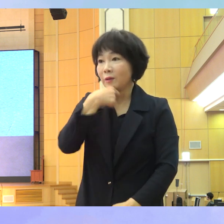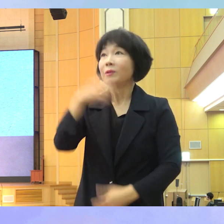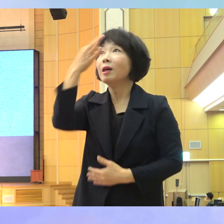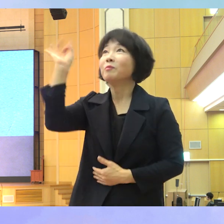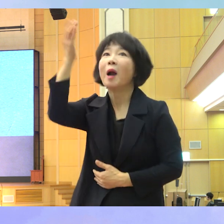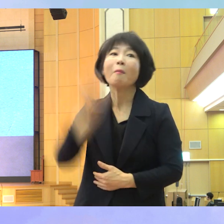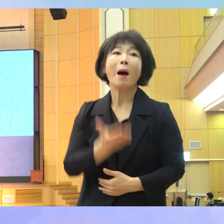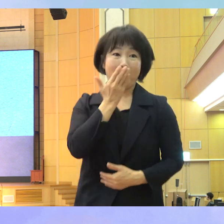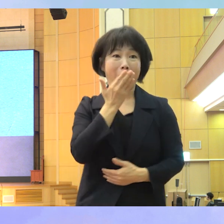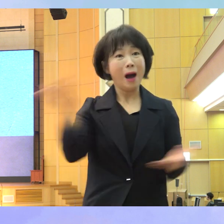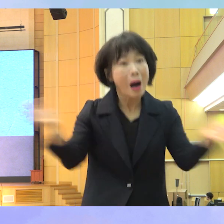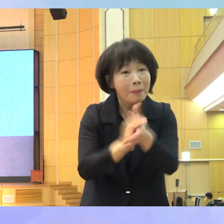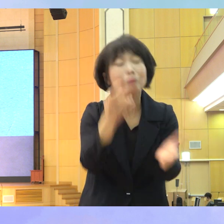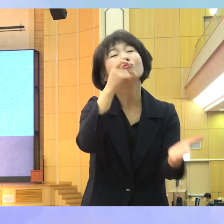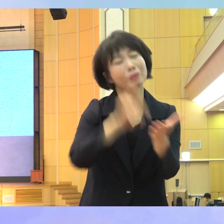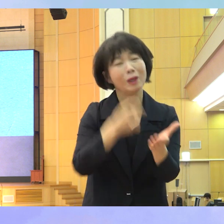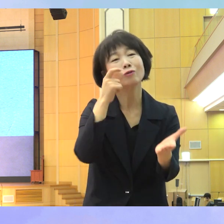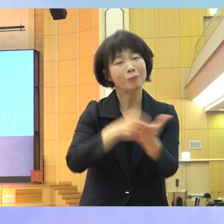받는 거거든요.